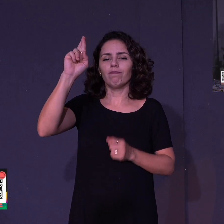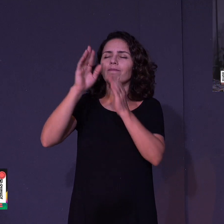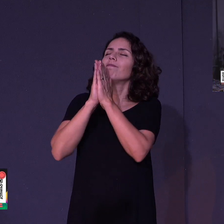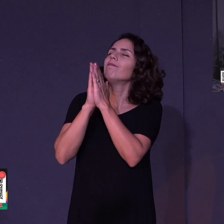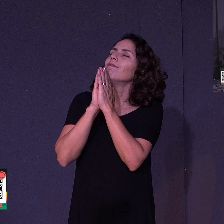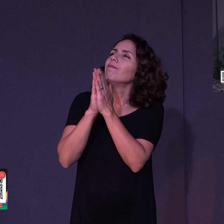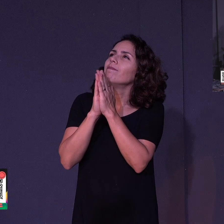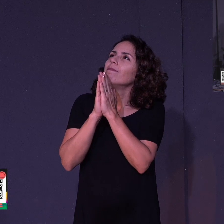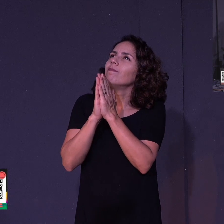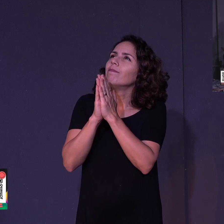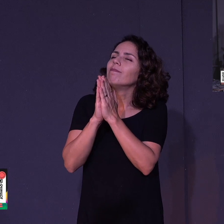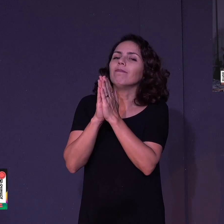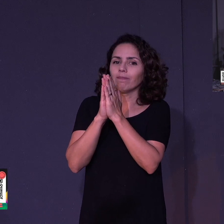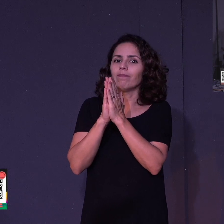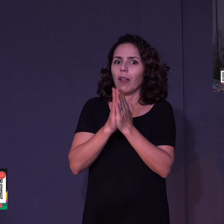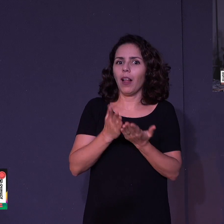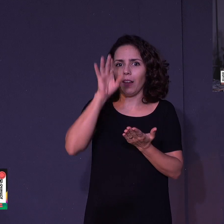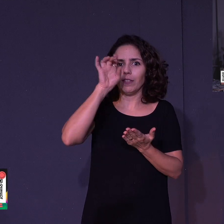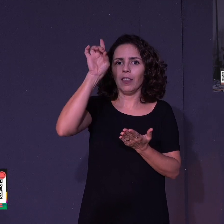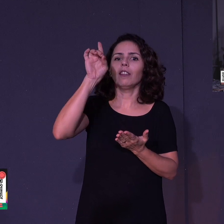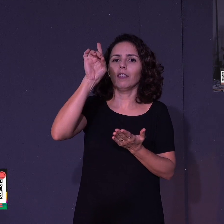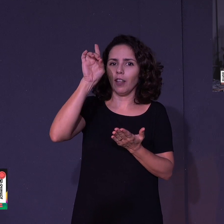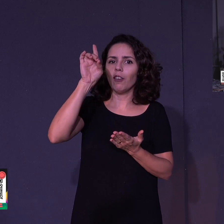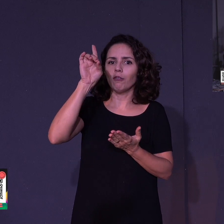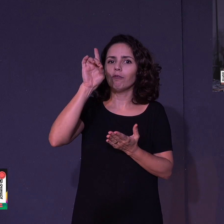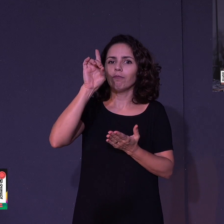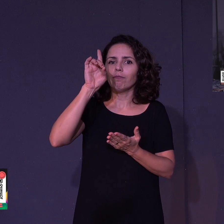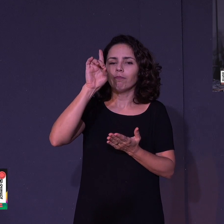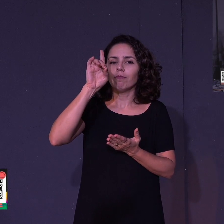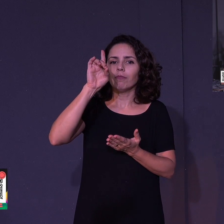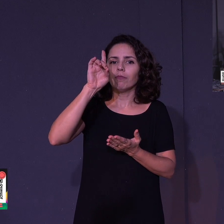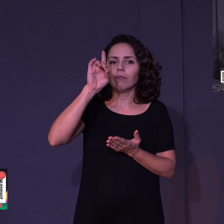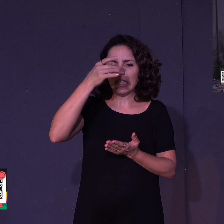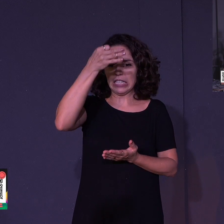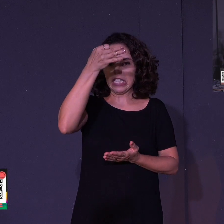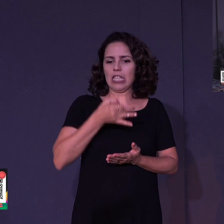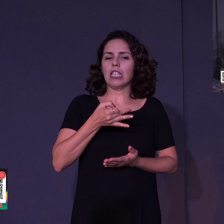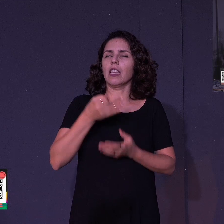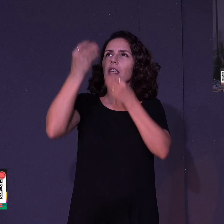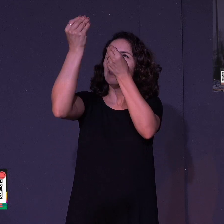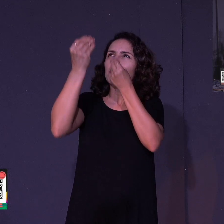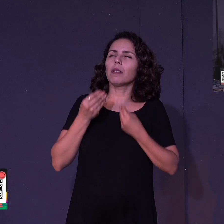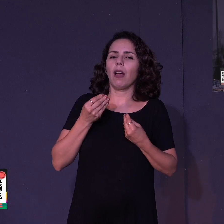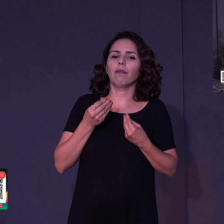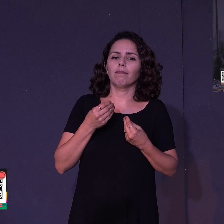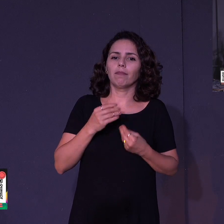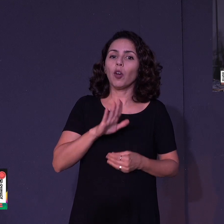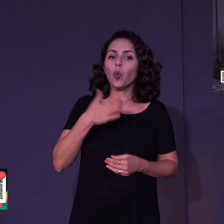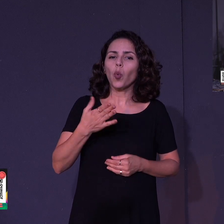acontecerá. Se eu e você, se nós assumirmos uma postura de prioridade, de intimidade e de